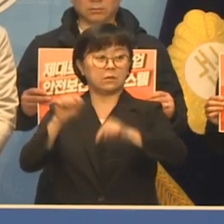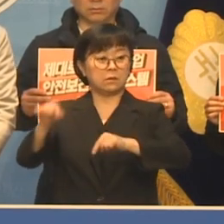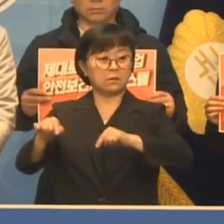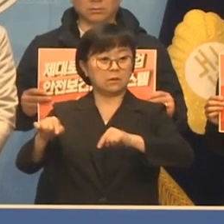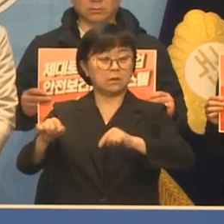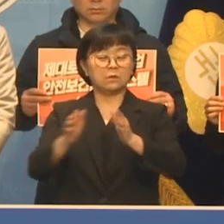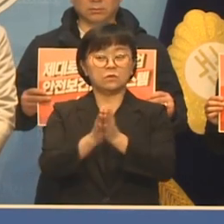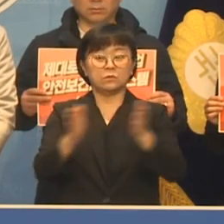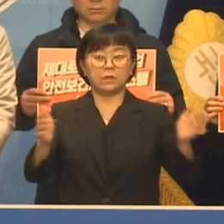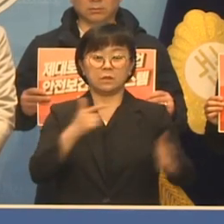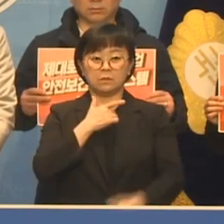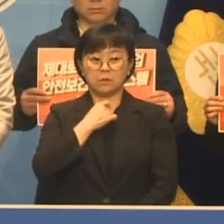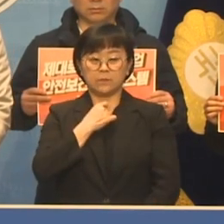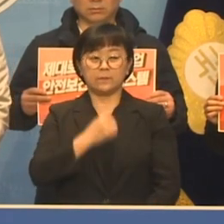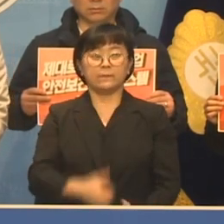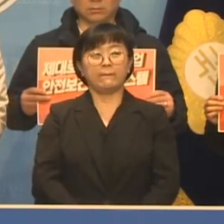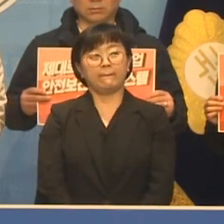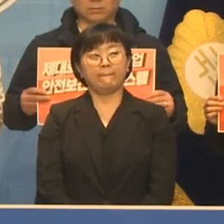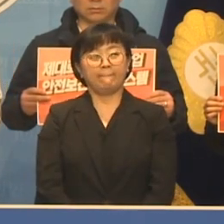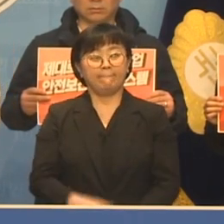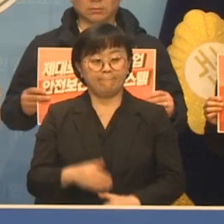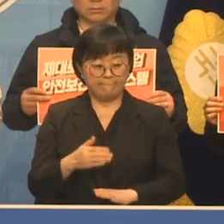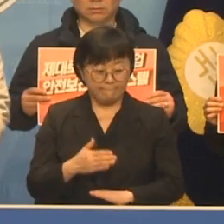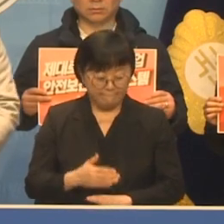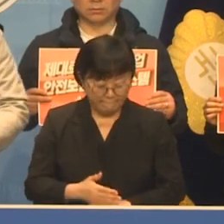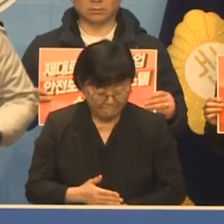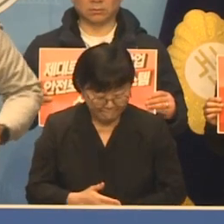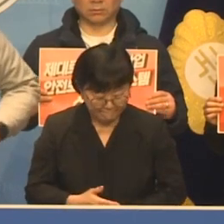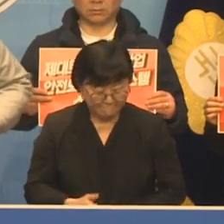것에서부터 출발하기를 기대합니다. 감사합니다.